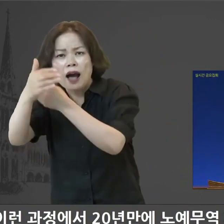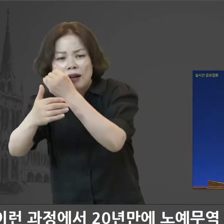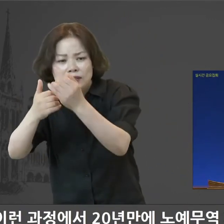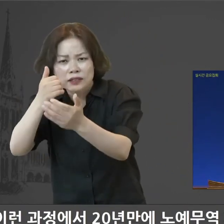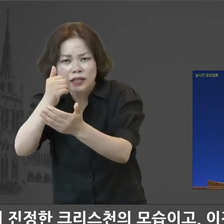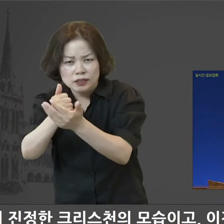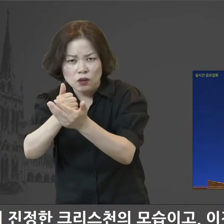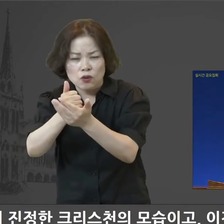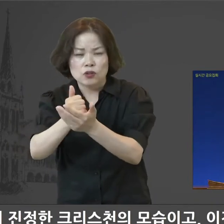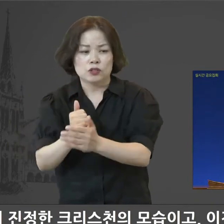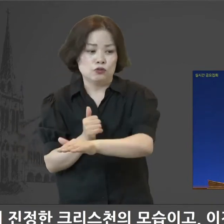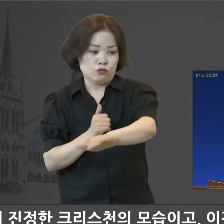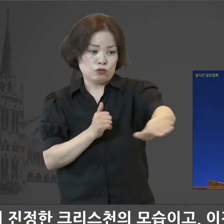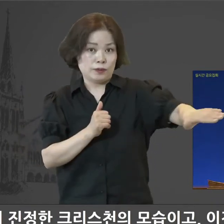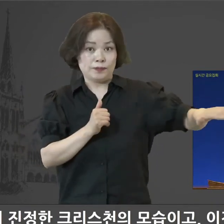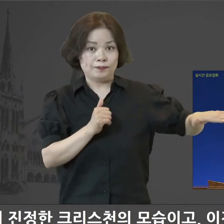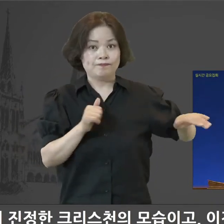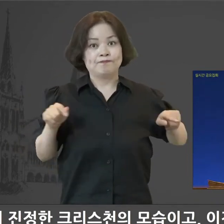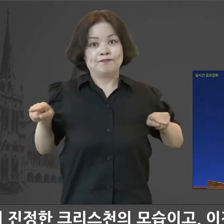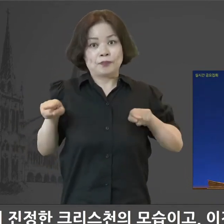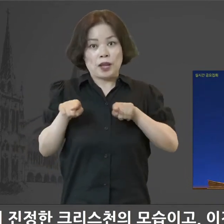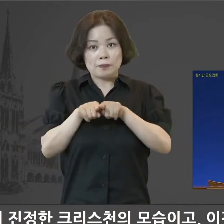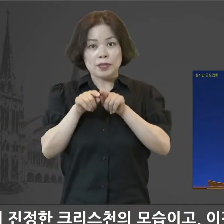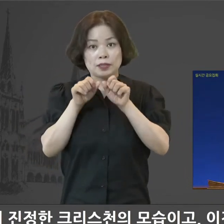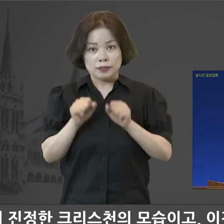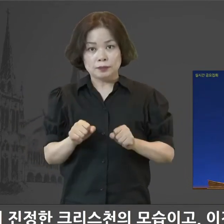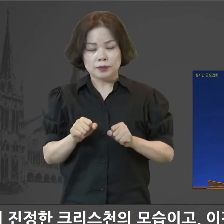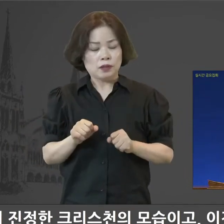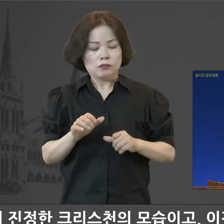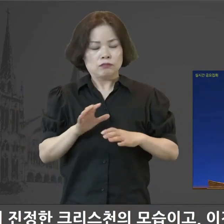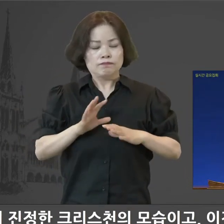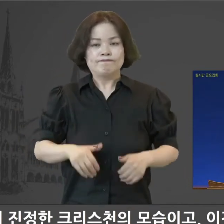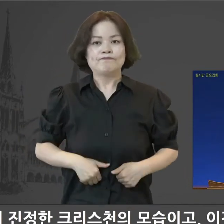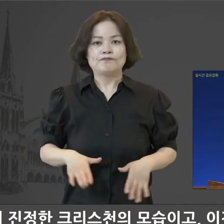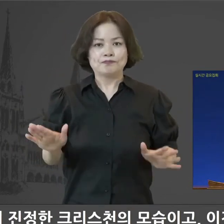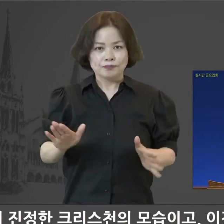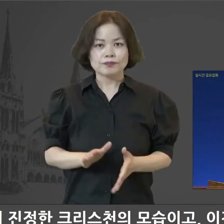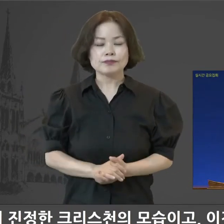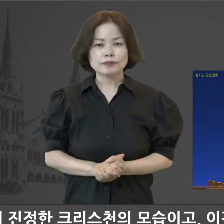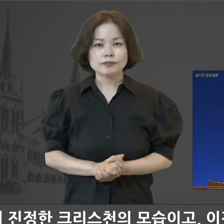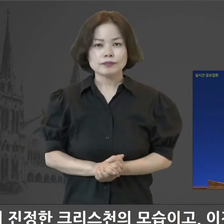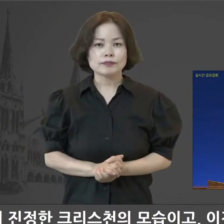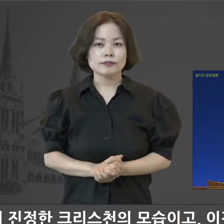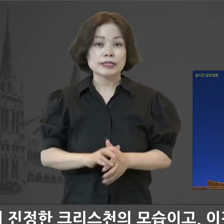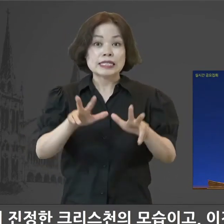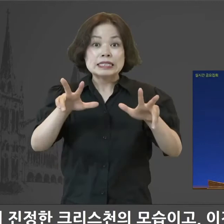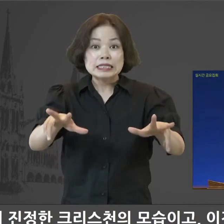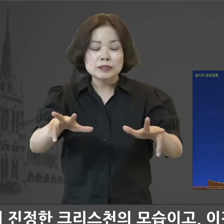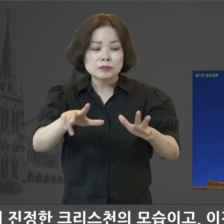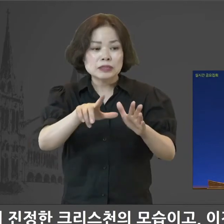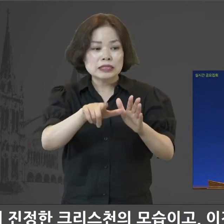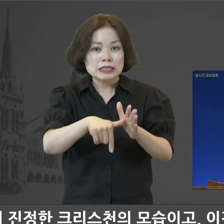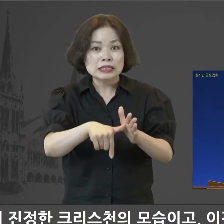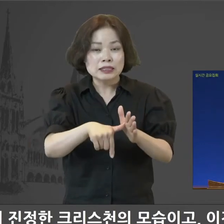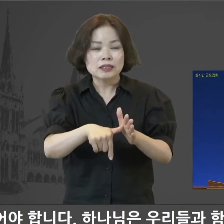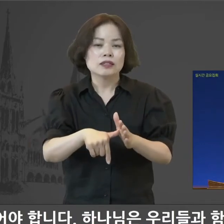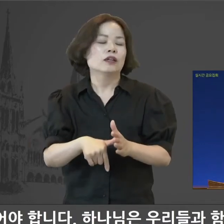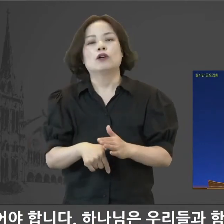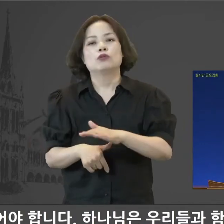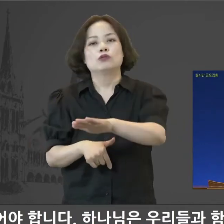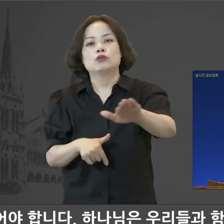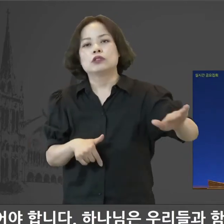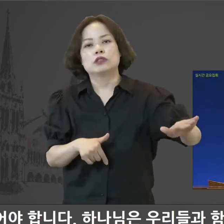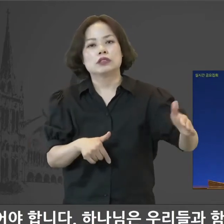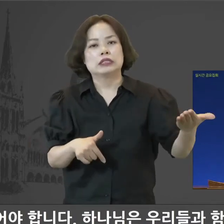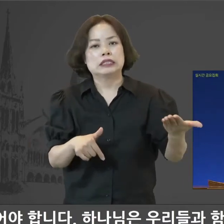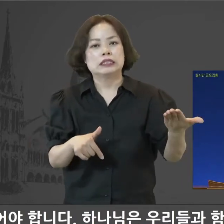그렇게 하는 우리들과 함께 하십니다. 두려워할 필요가 없어요. 그리고 지금 이 시점에서 우리가 해야